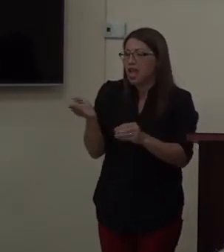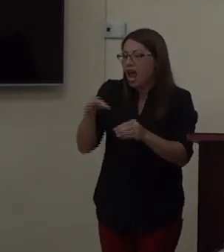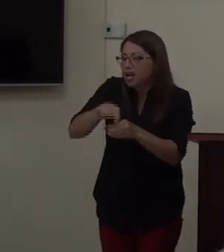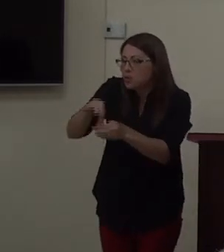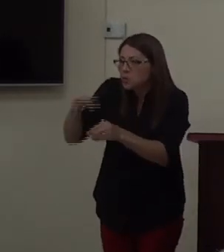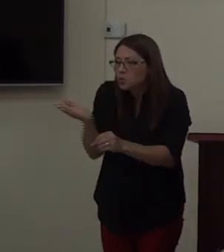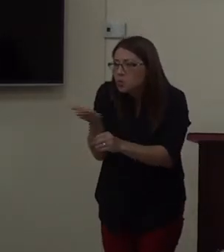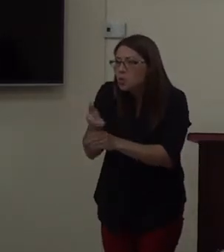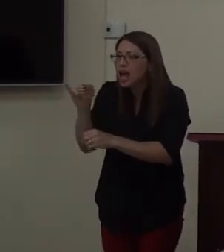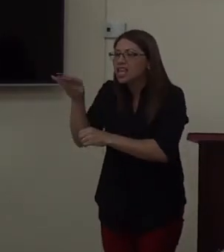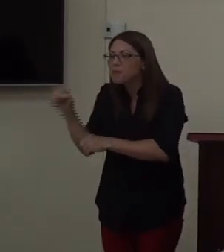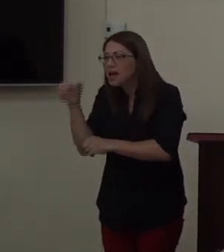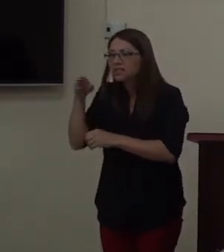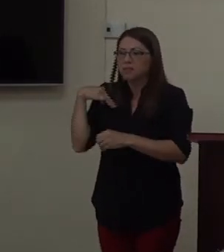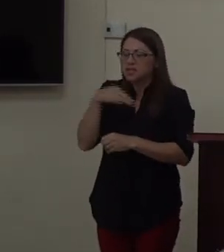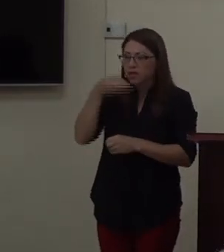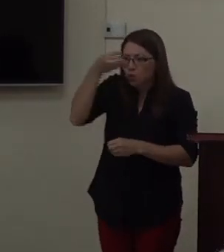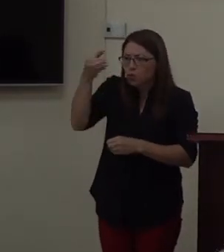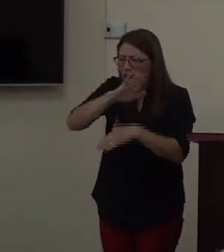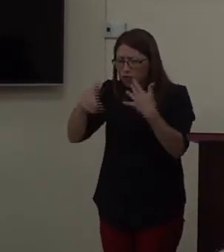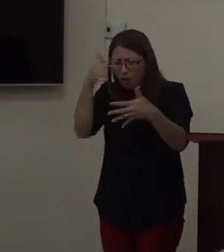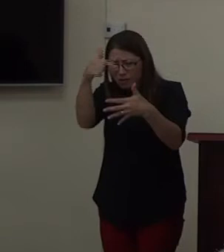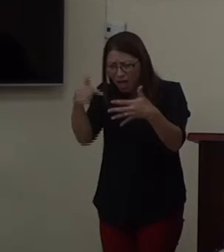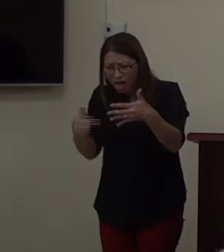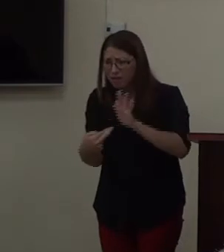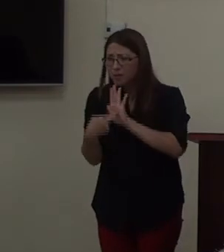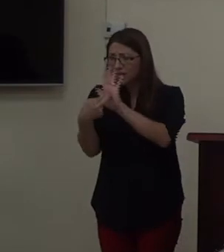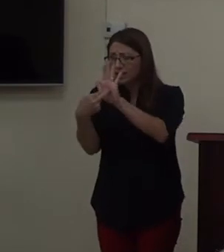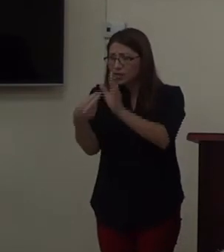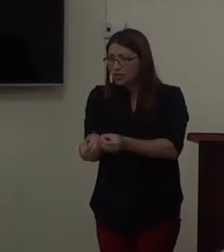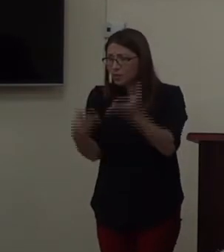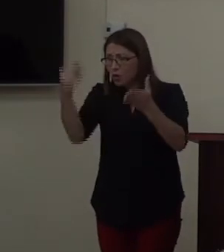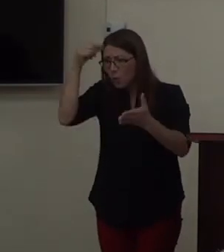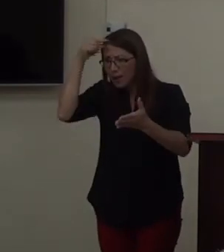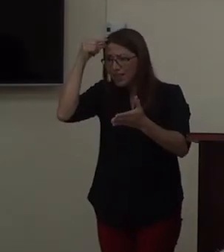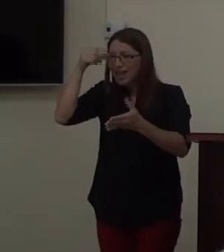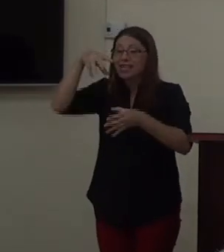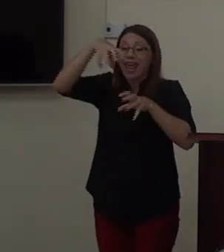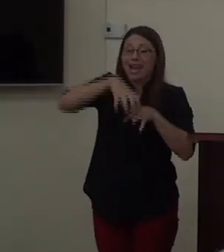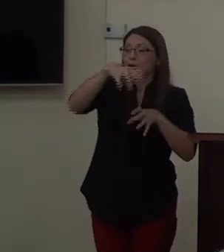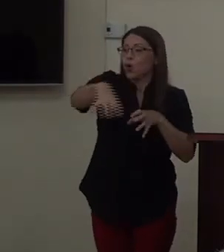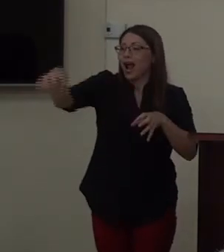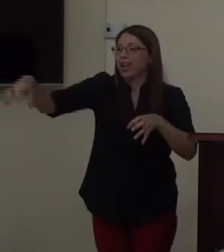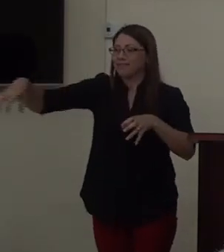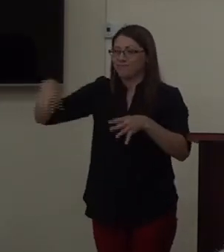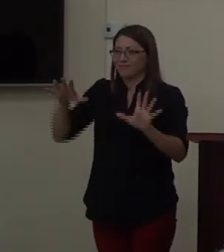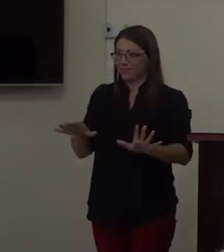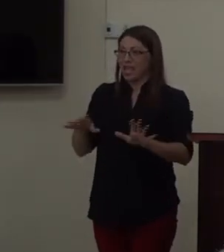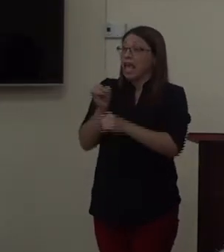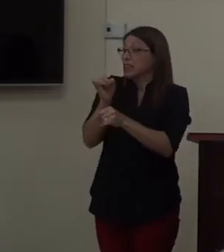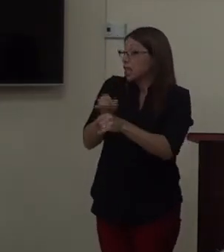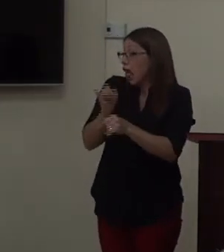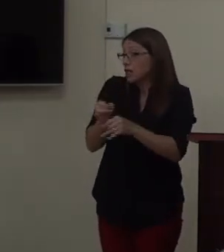Lima, del Ministerio de Cultura, todas estas representaciones gubernamentales en lo local, ¿verdad? Entidades privadas, también farmacias,